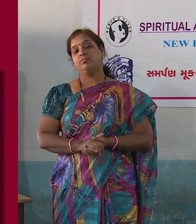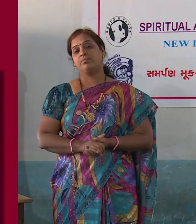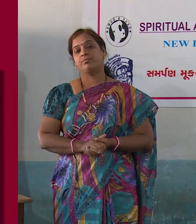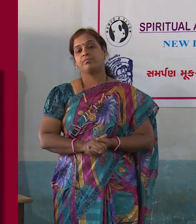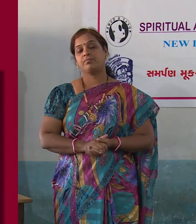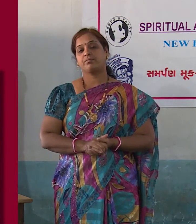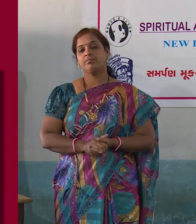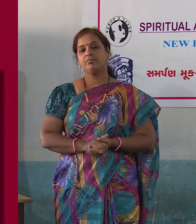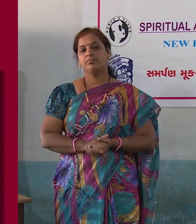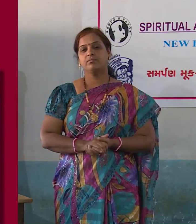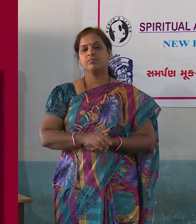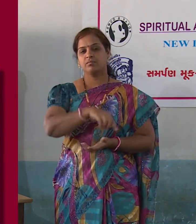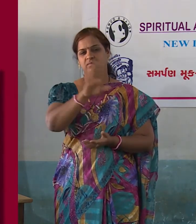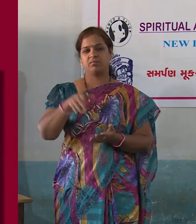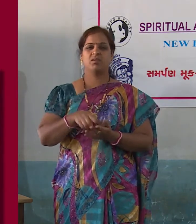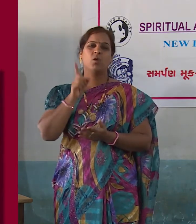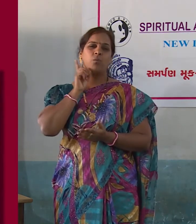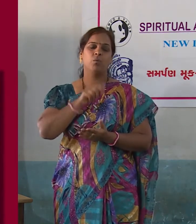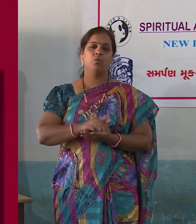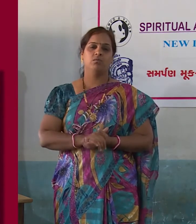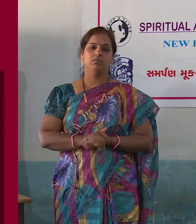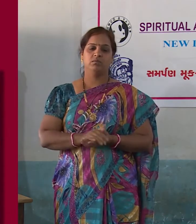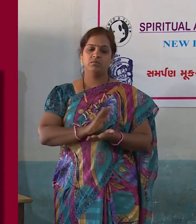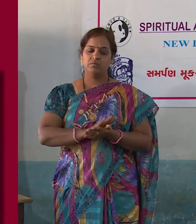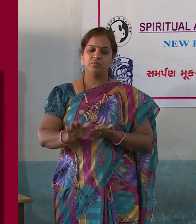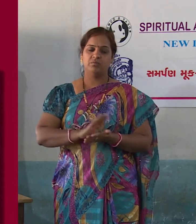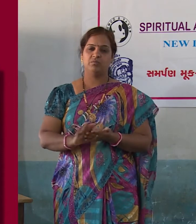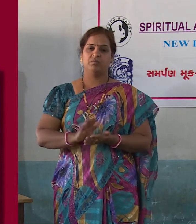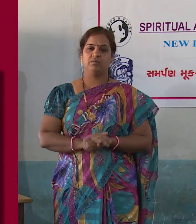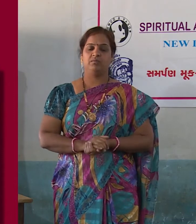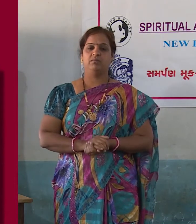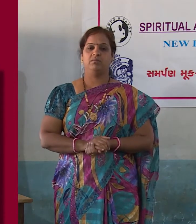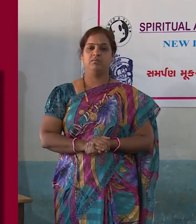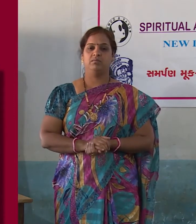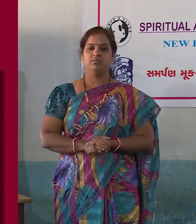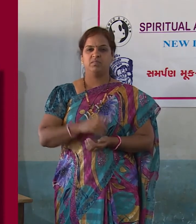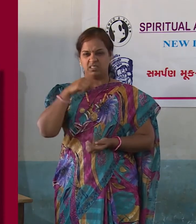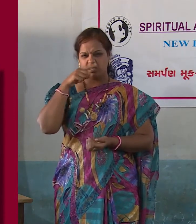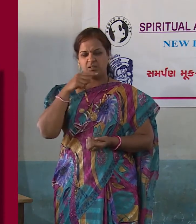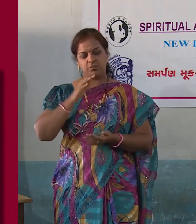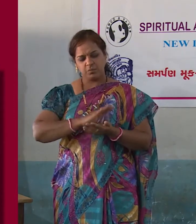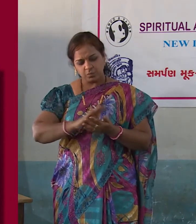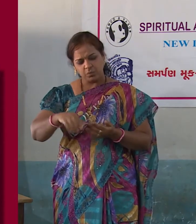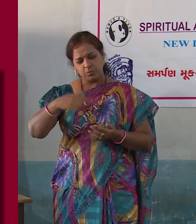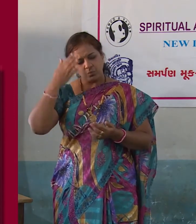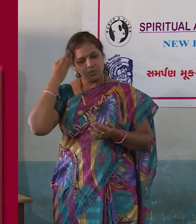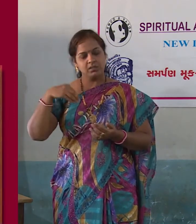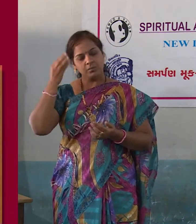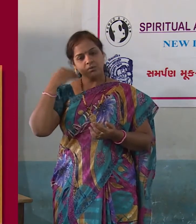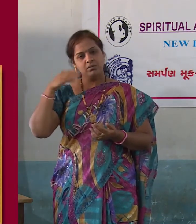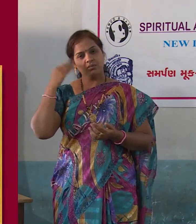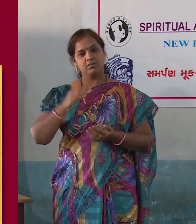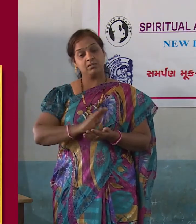लोग गलती से क्या करते कि उनको मिटाने का पुरुषार्थ करते कि पुराने संस्कार मिट जाएं।